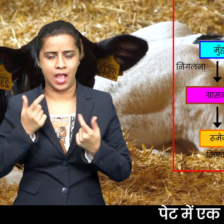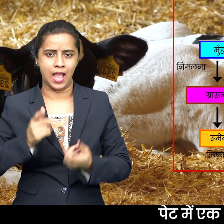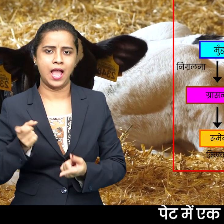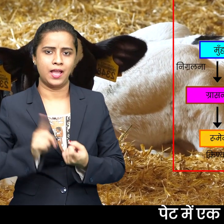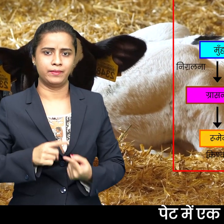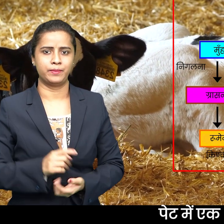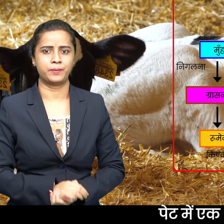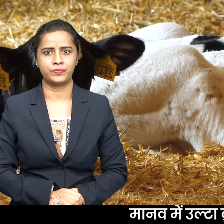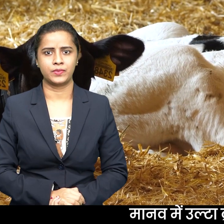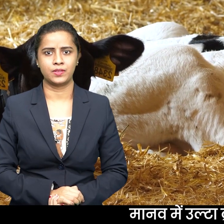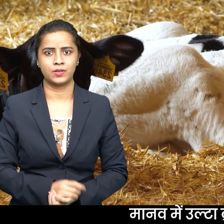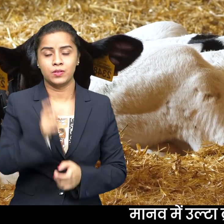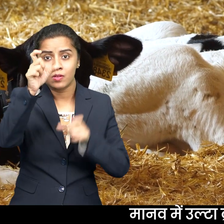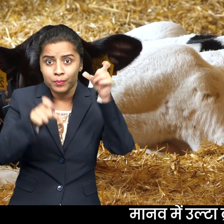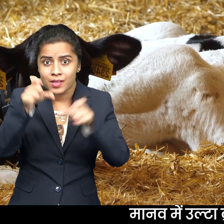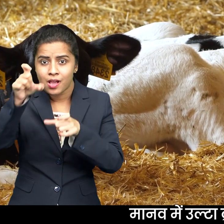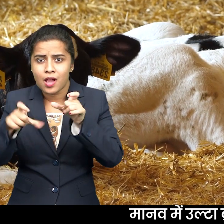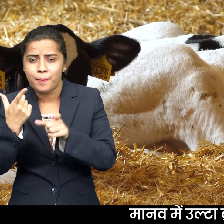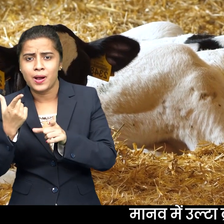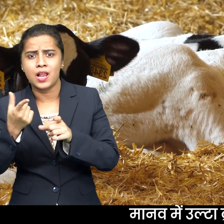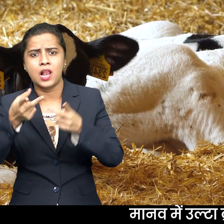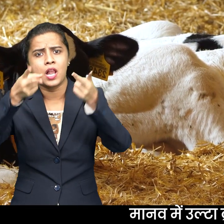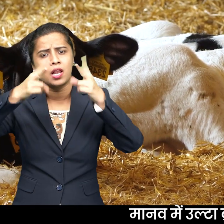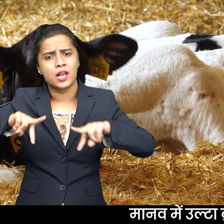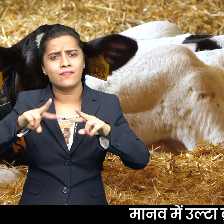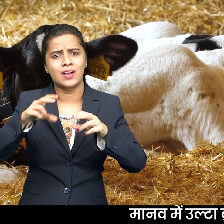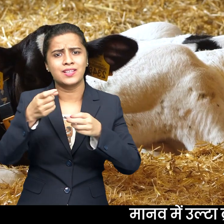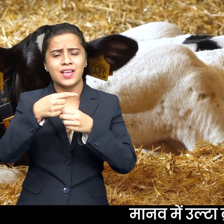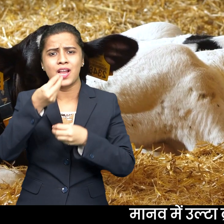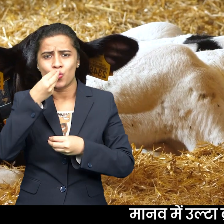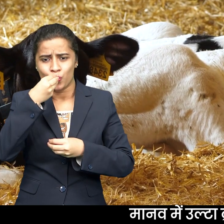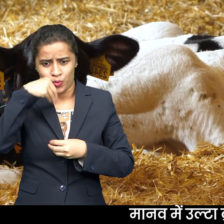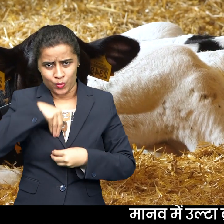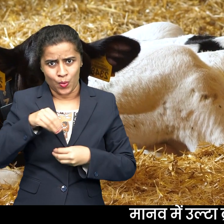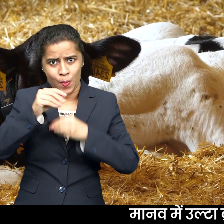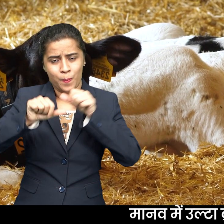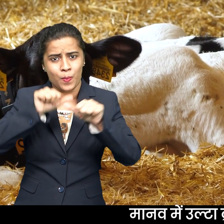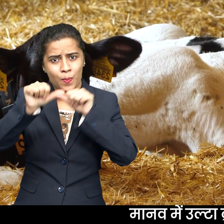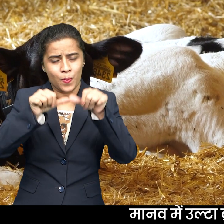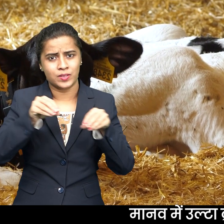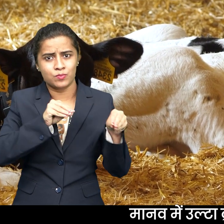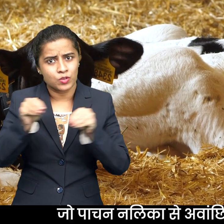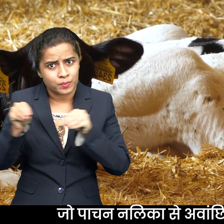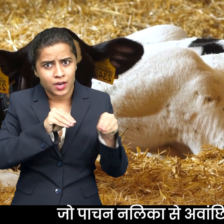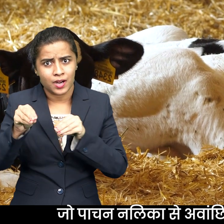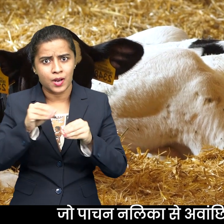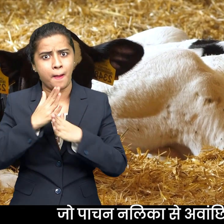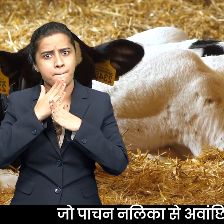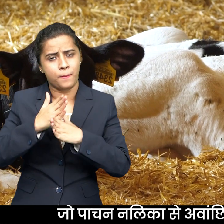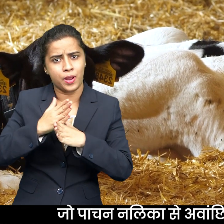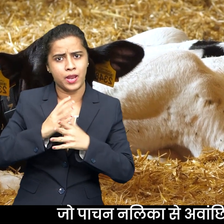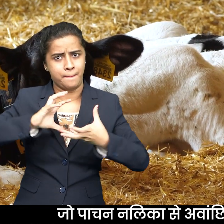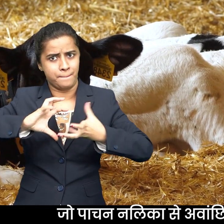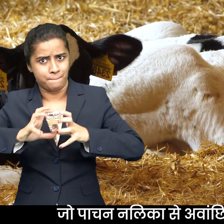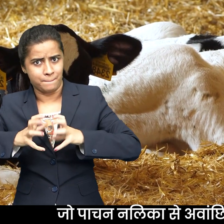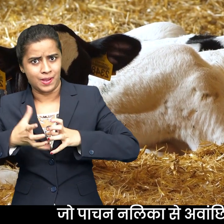थैली होती है। मानव में उल्टा क्रमाकुंचन एक सुरक्षा तंत्र है जो